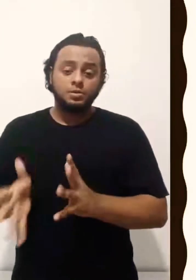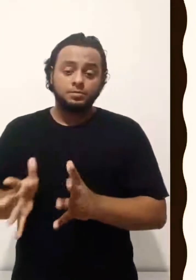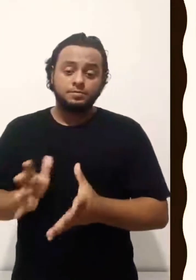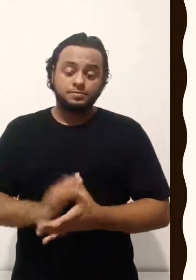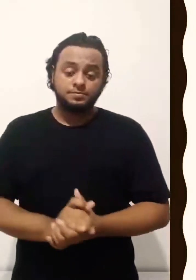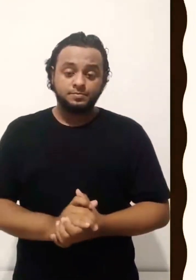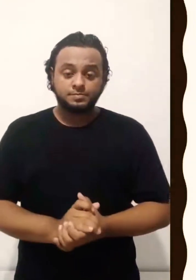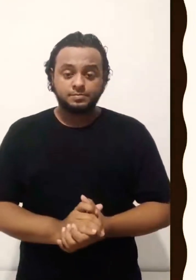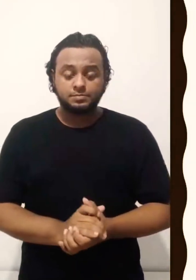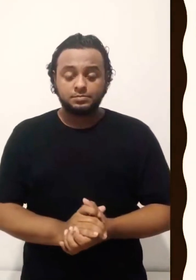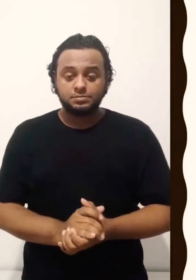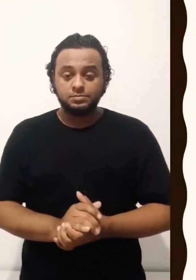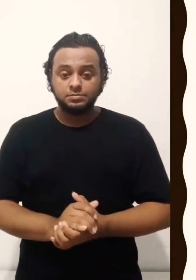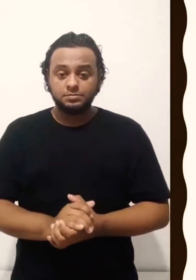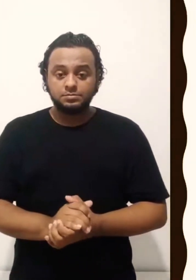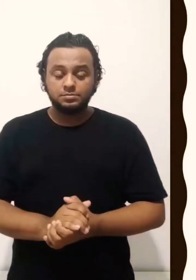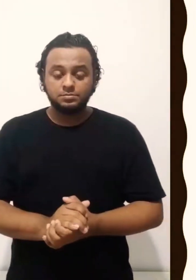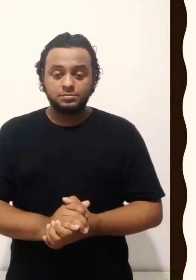sinais.